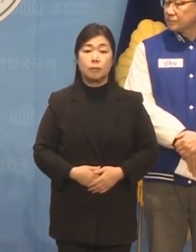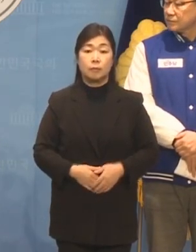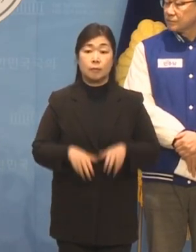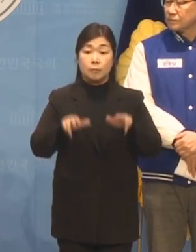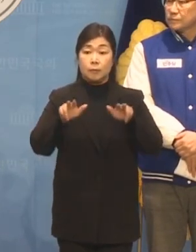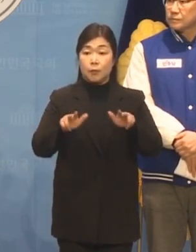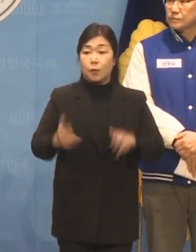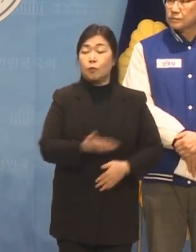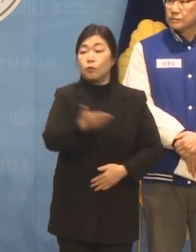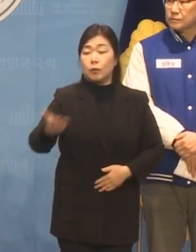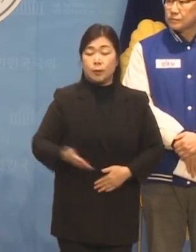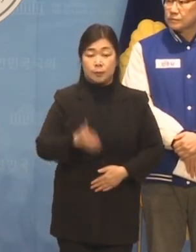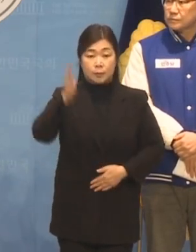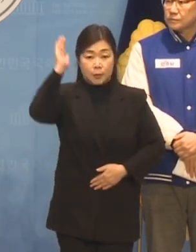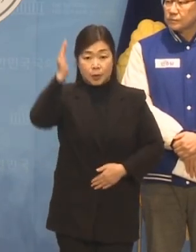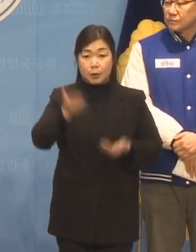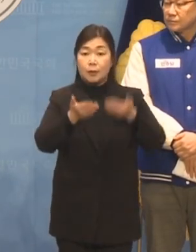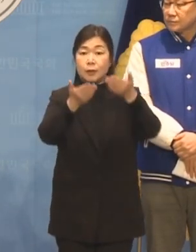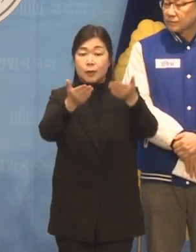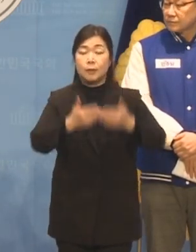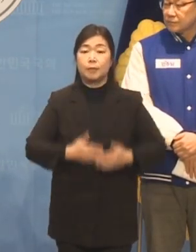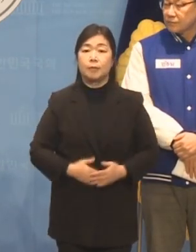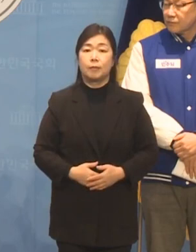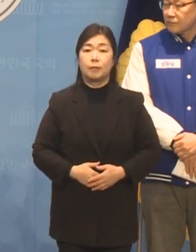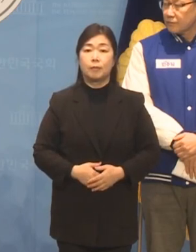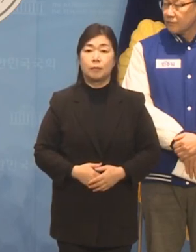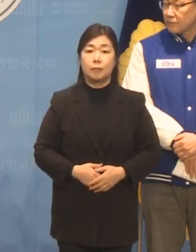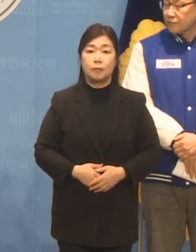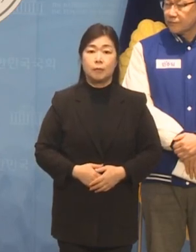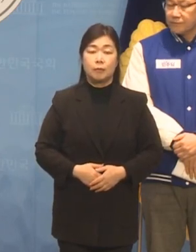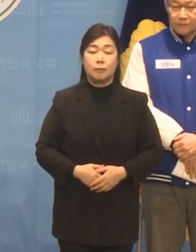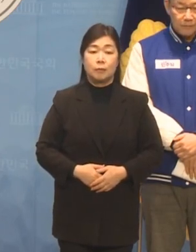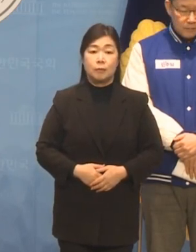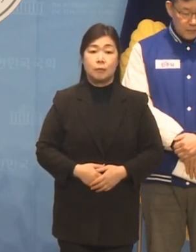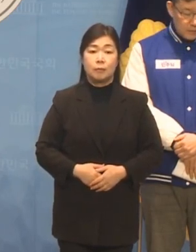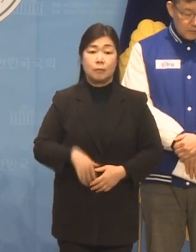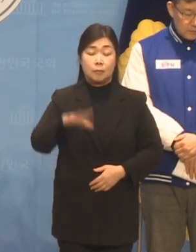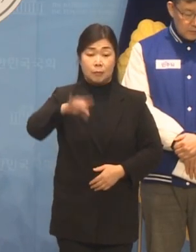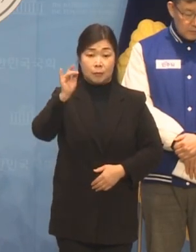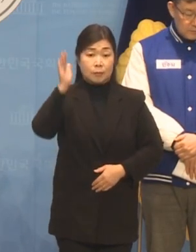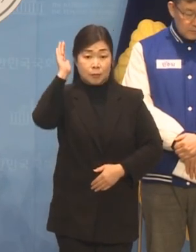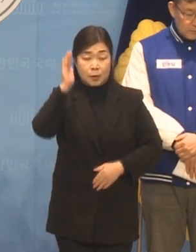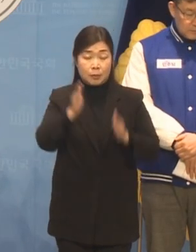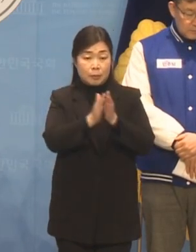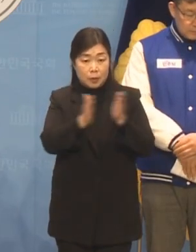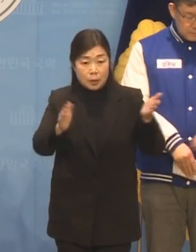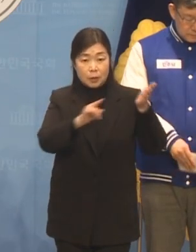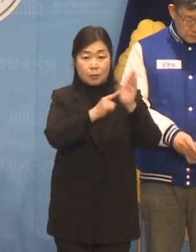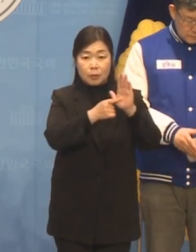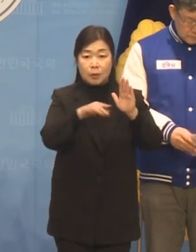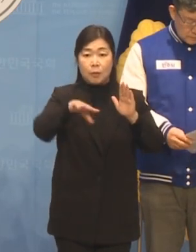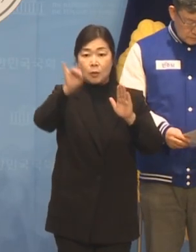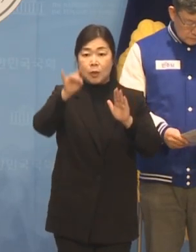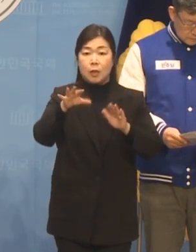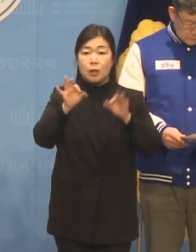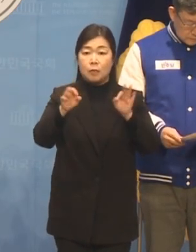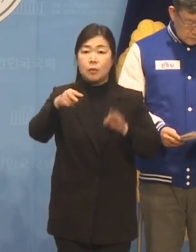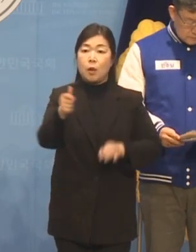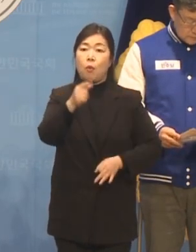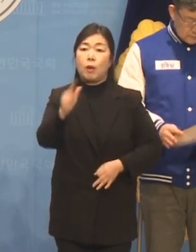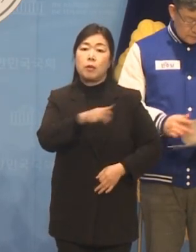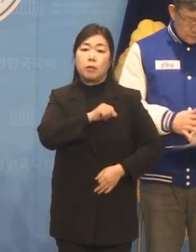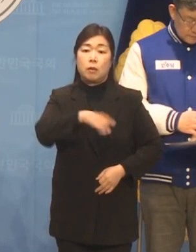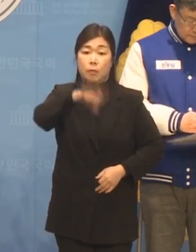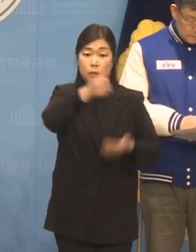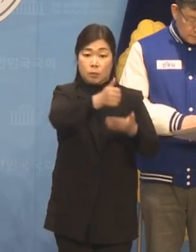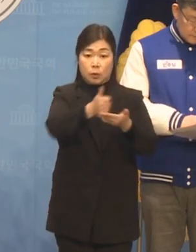이제 저희 기자회견을 시작하겠는데요. 먼저 여는 말씀으로 김성환 의원님 말씀을 청해 듣도록